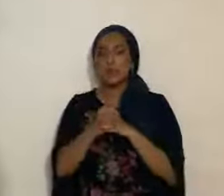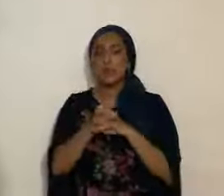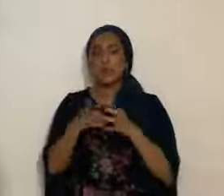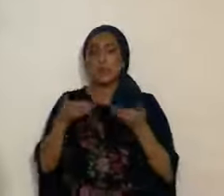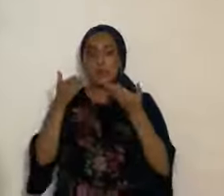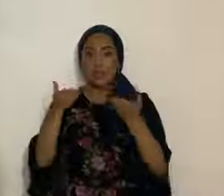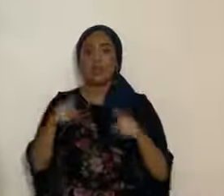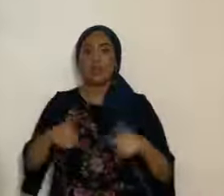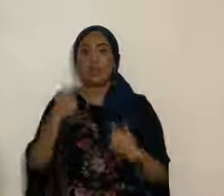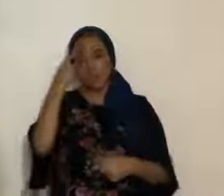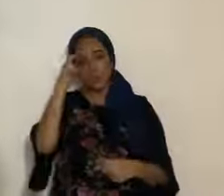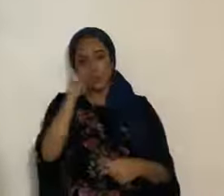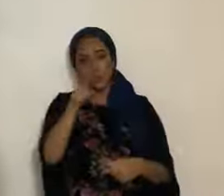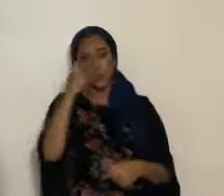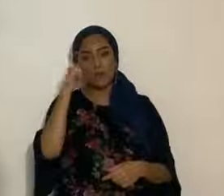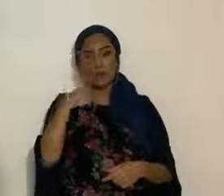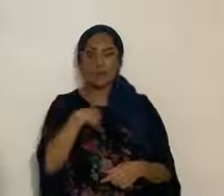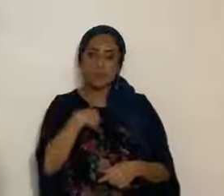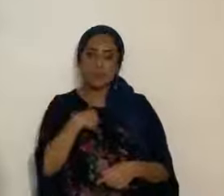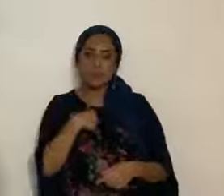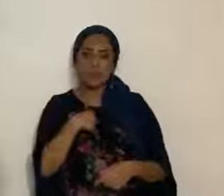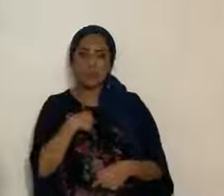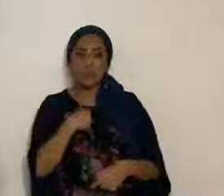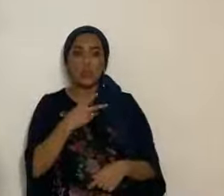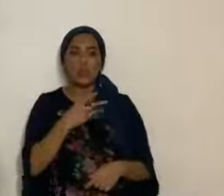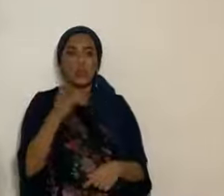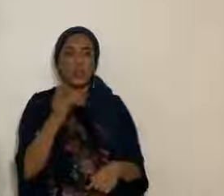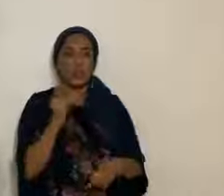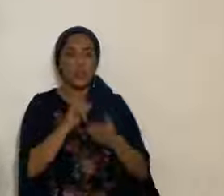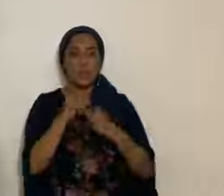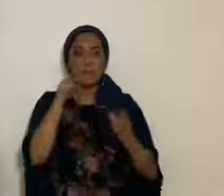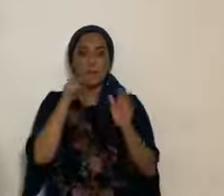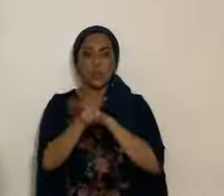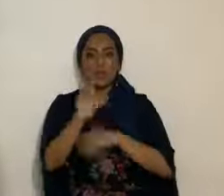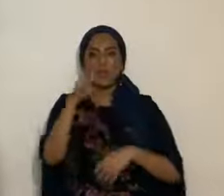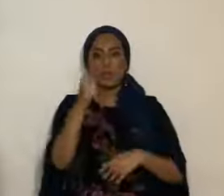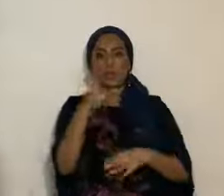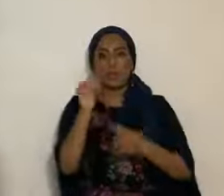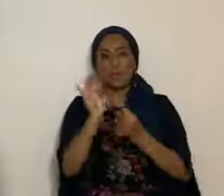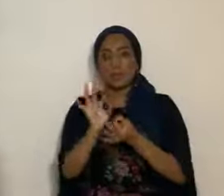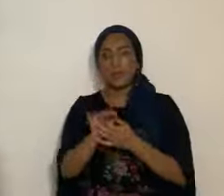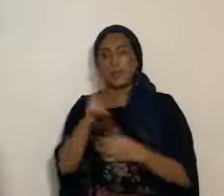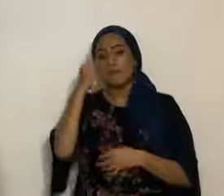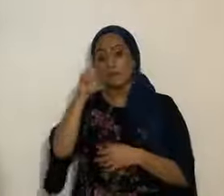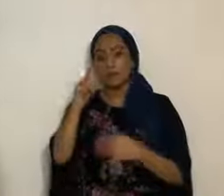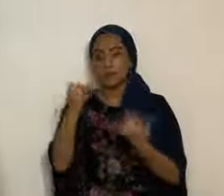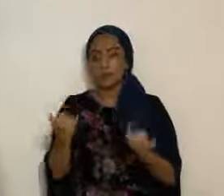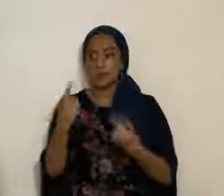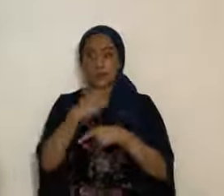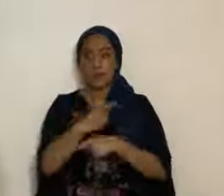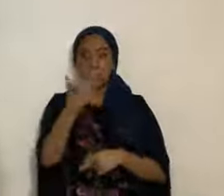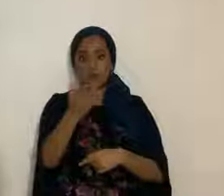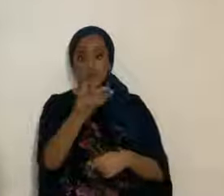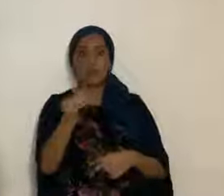vida por ti y por mí, en ese sacrificio único y perfecto, para que el día de hoy tú y yo estemos